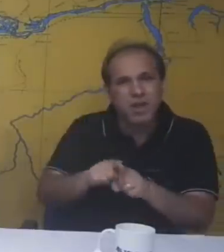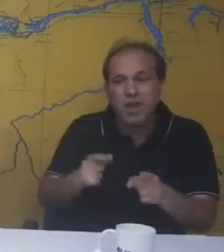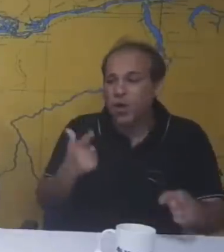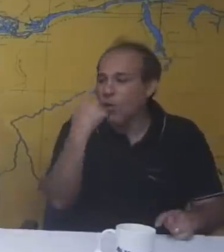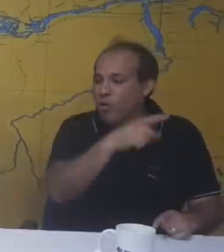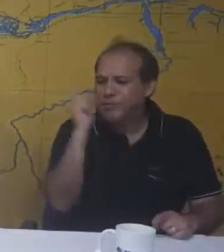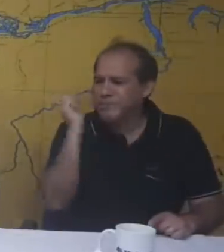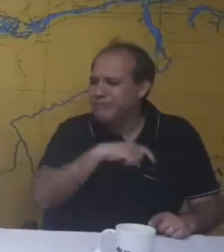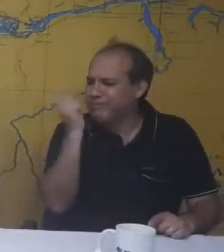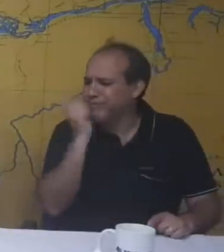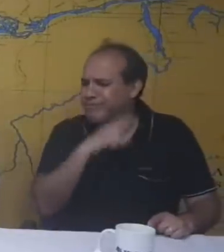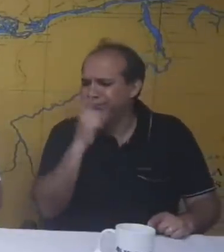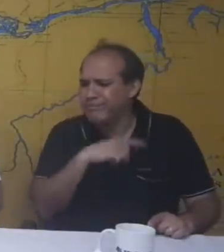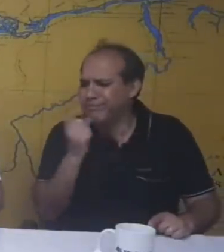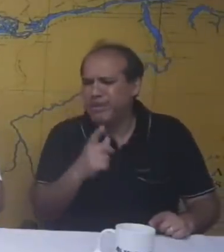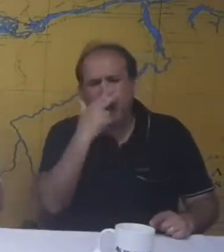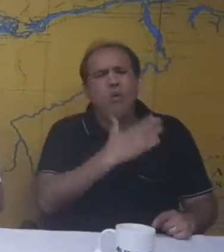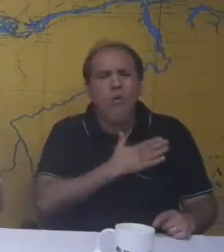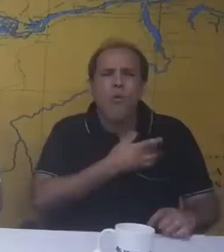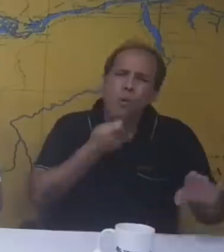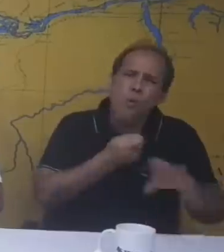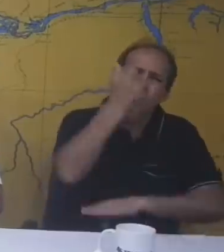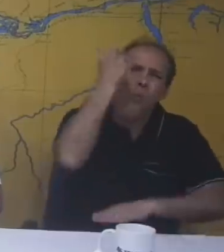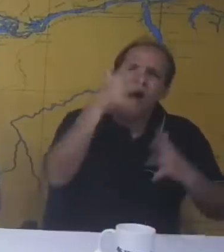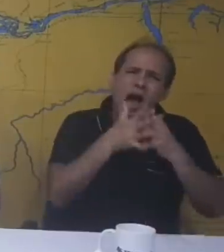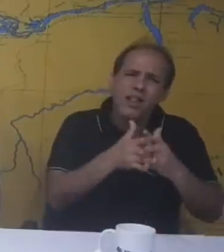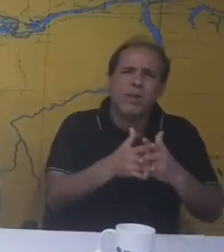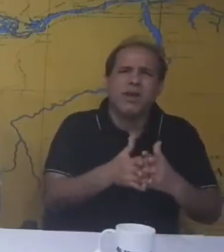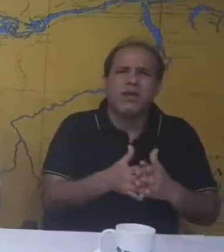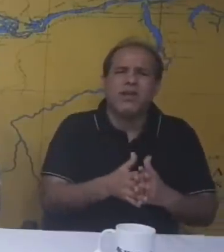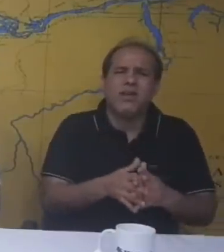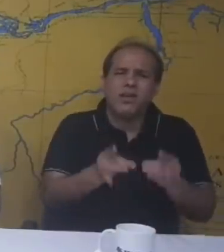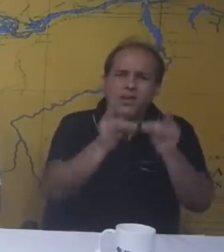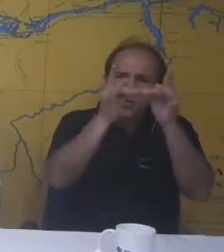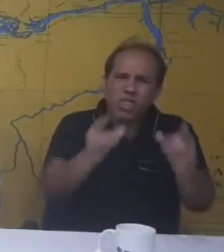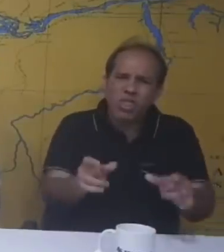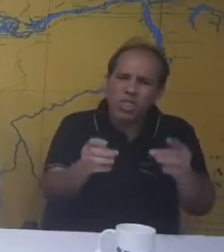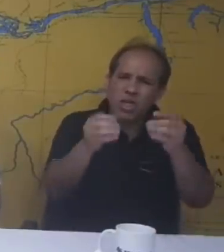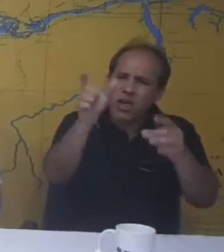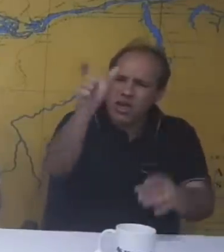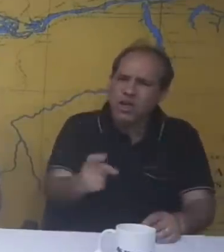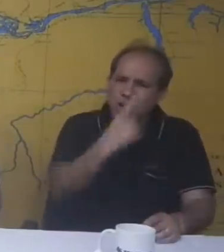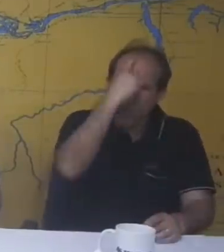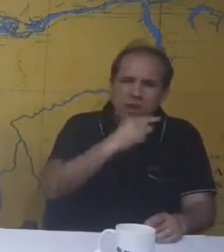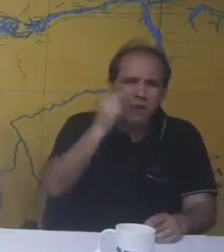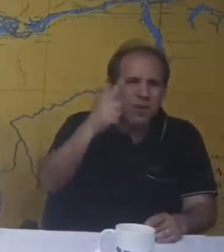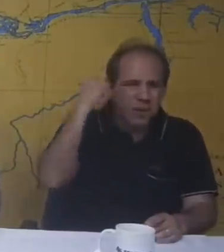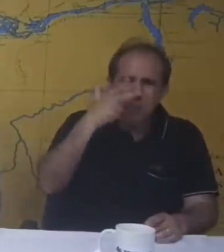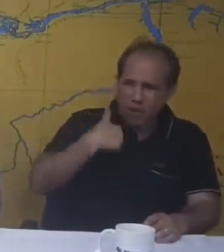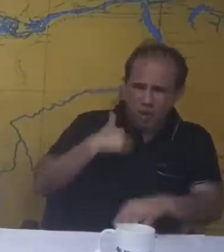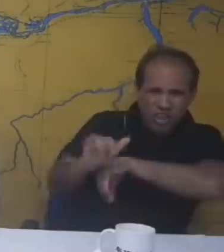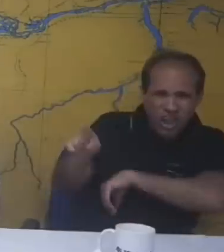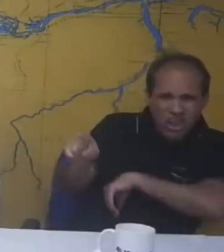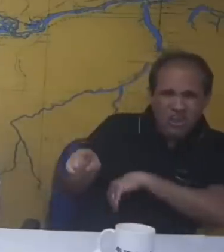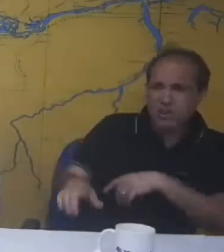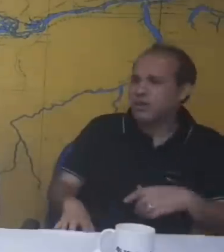Paulo. É para jogar, é para tumultuar, é para tentar desgastar o Paulo Guedes, né? Como se estivesse fazendo as coisas por trás dele. Tá aqui o